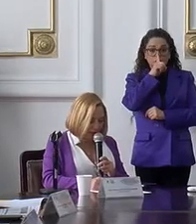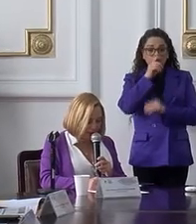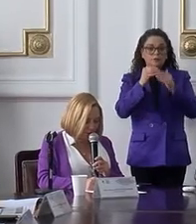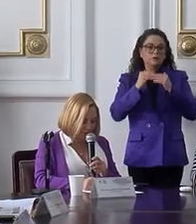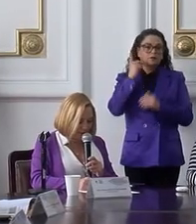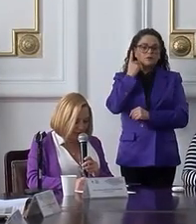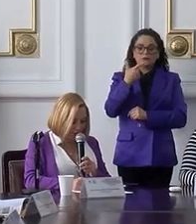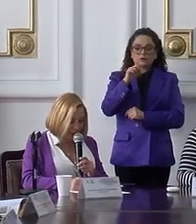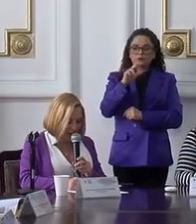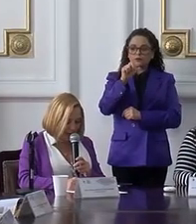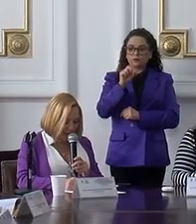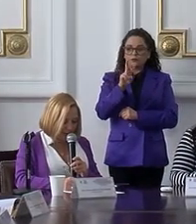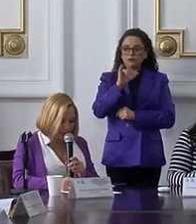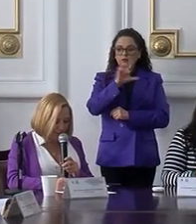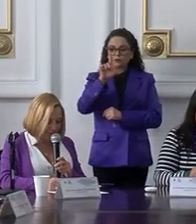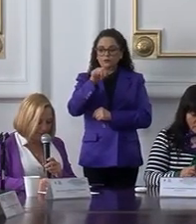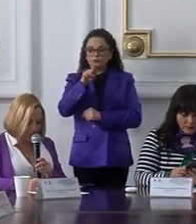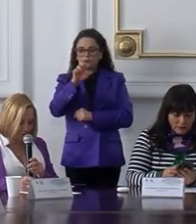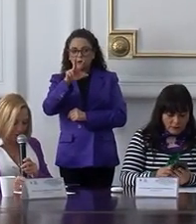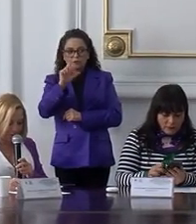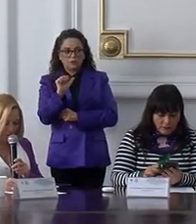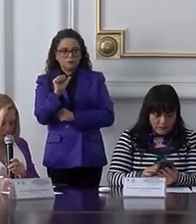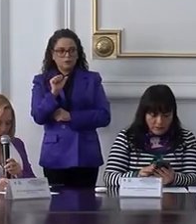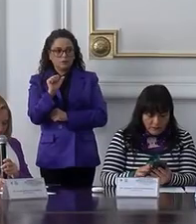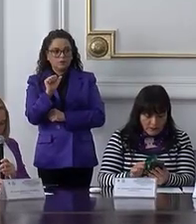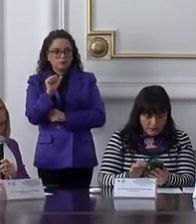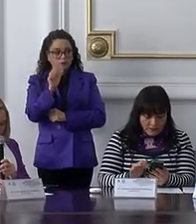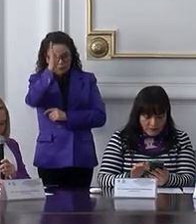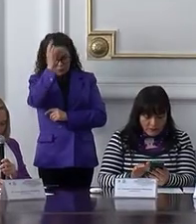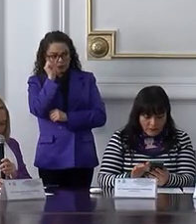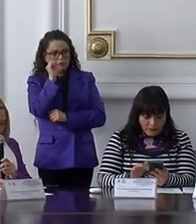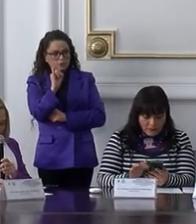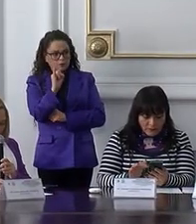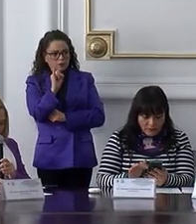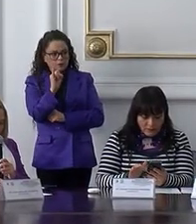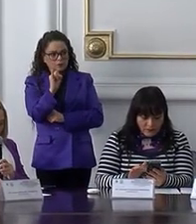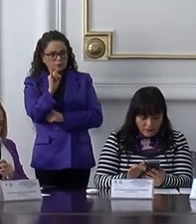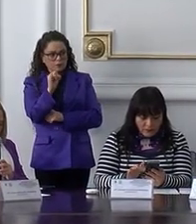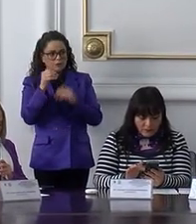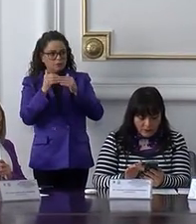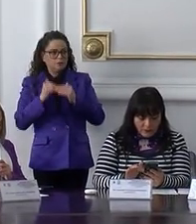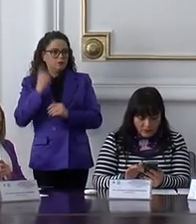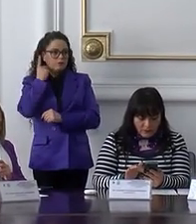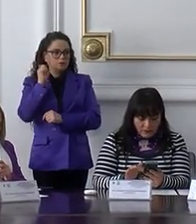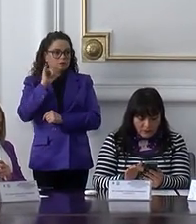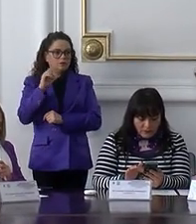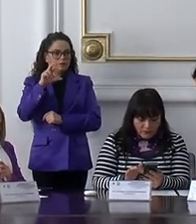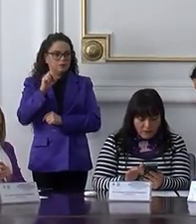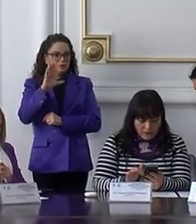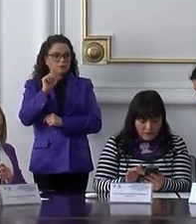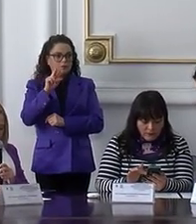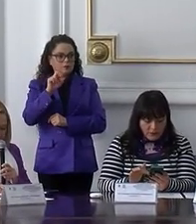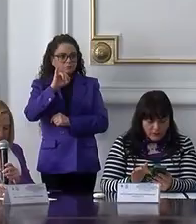Diputado Gerardo Villanueva Albarrán. Villanueva, a favor. Diputado Alejandro